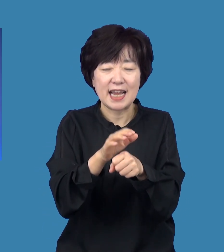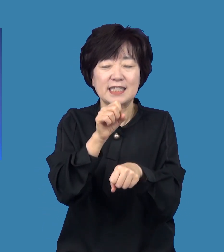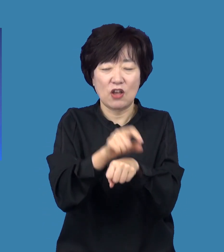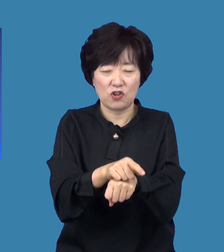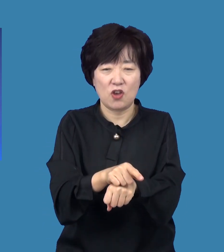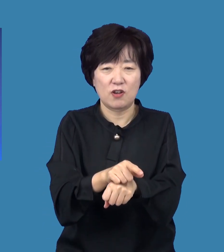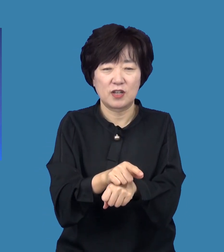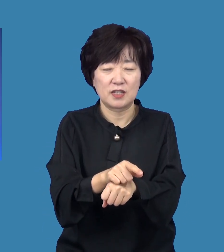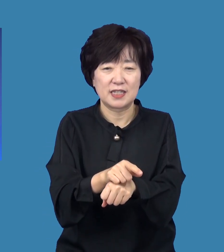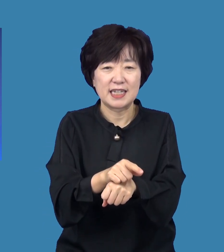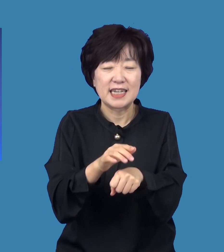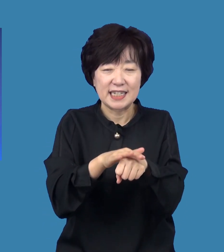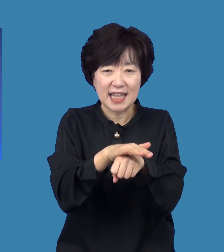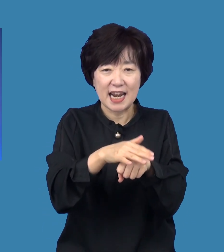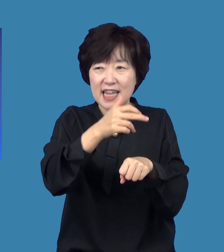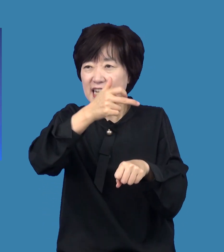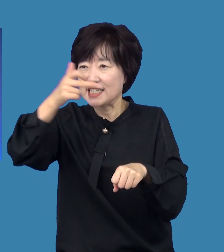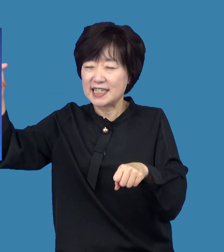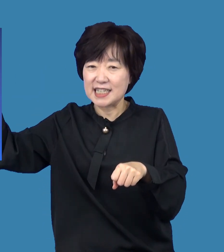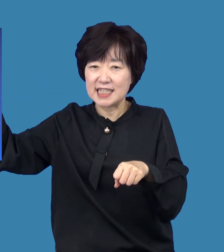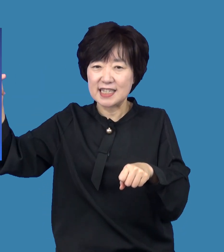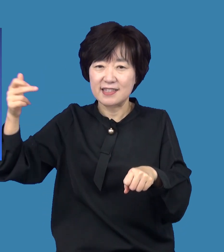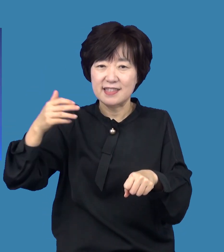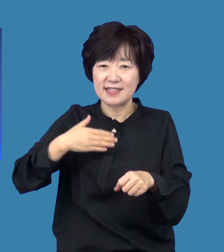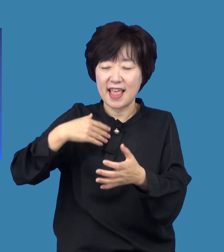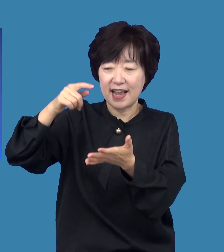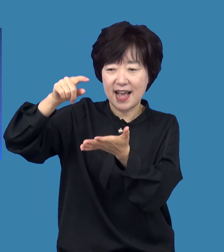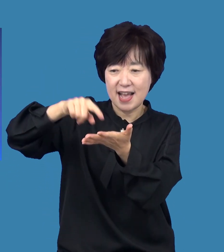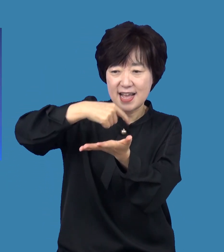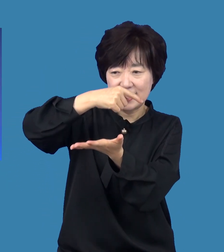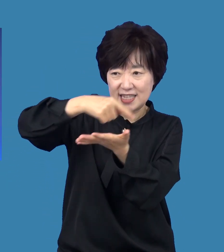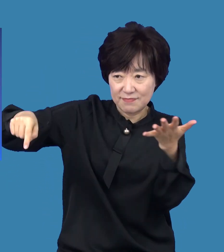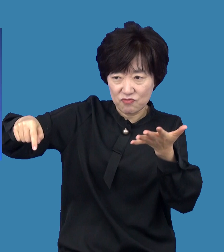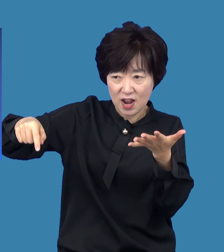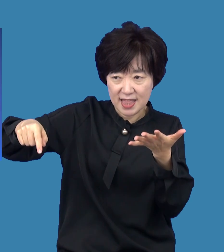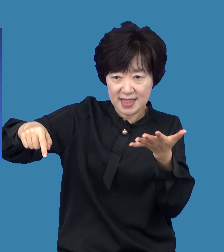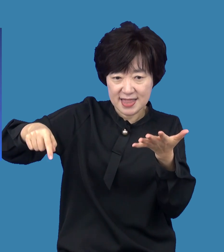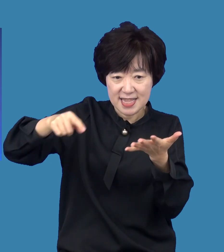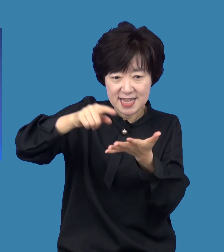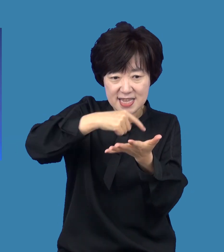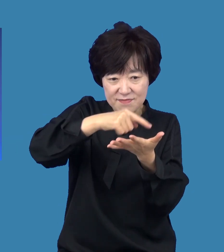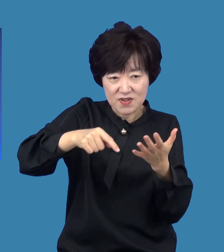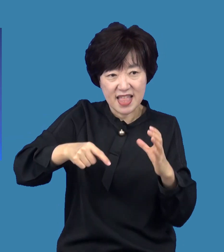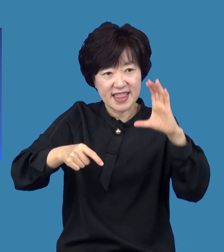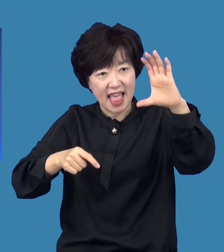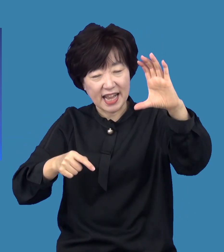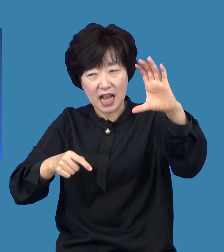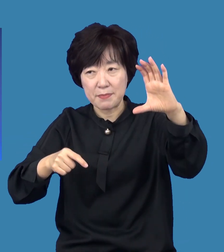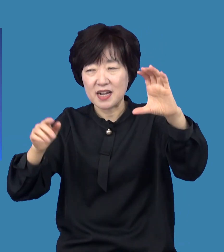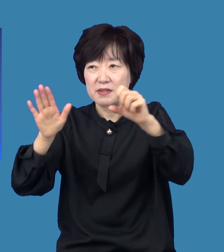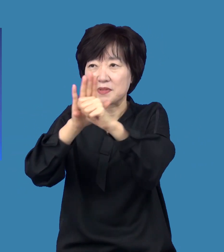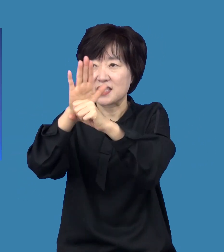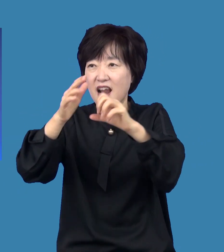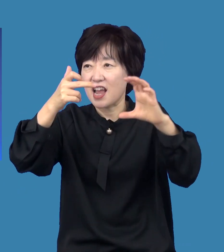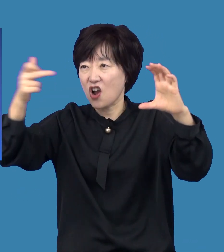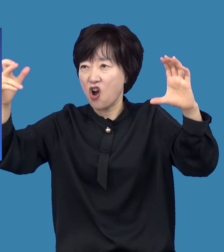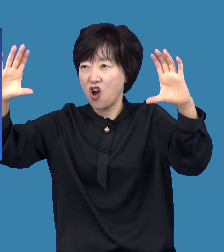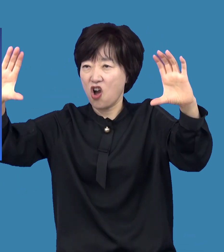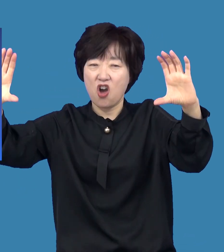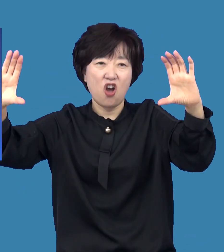사랑의 크기는요 지불한 대가에 비례한다는 거예요. 사랑의 크기는 지불한 대가에 비례한다는 거예요.